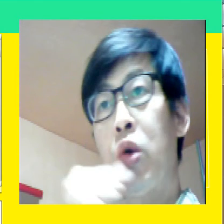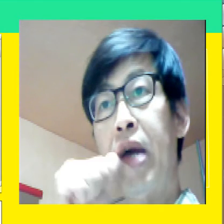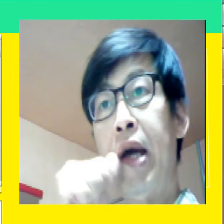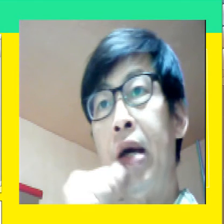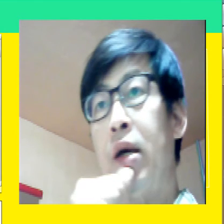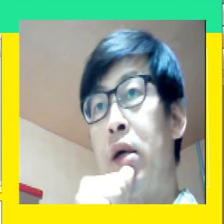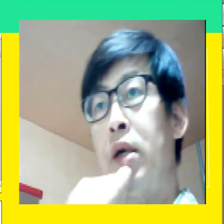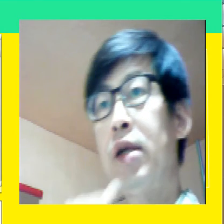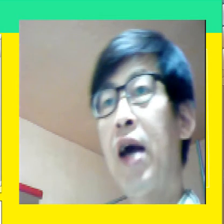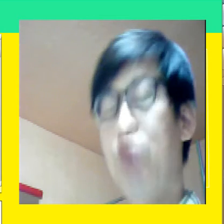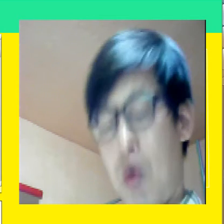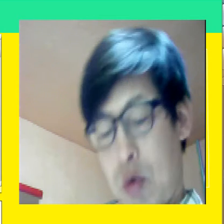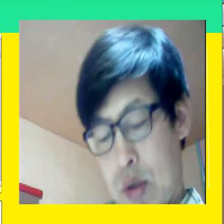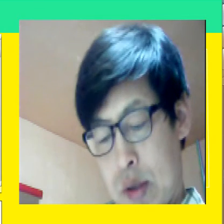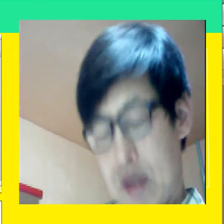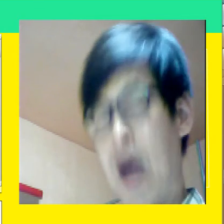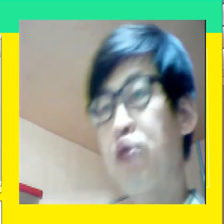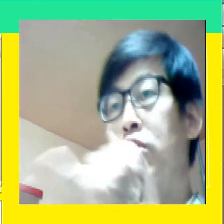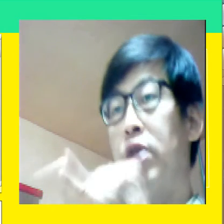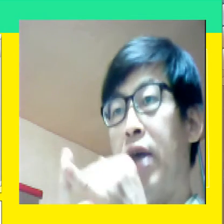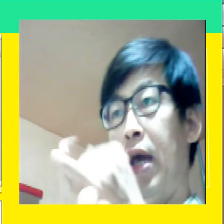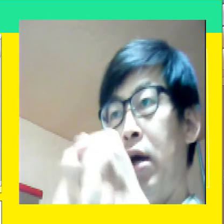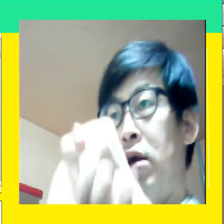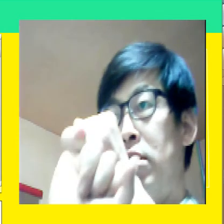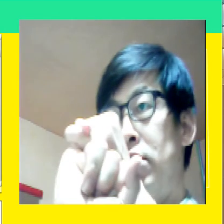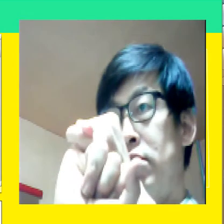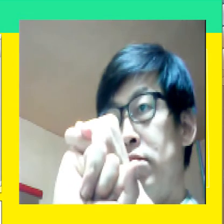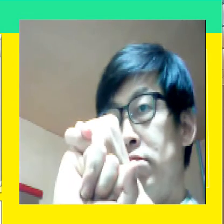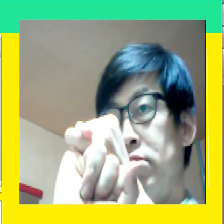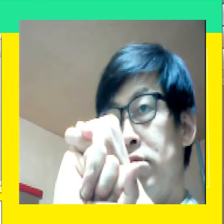소개. 약속. 약속은 이렇게.